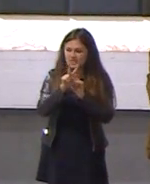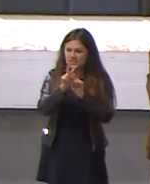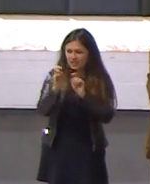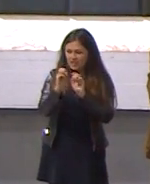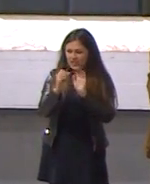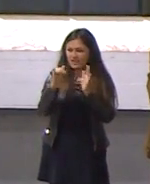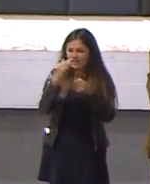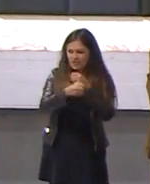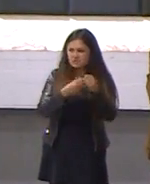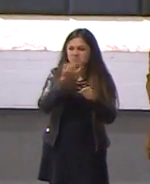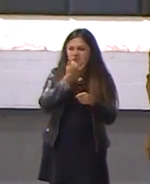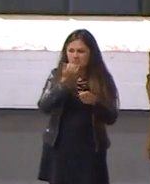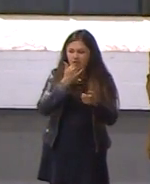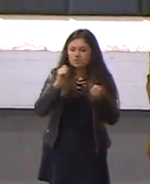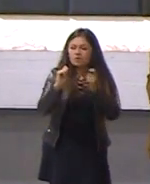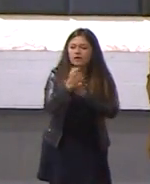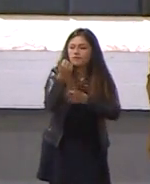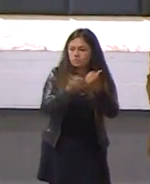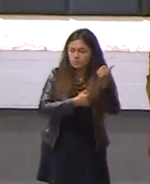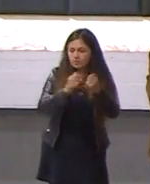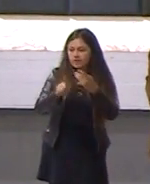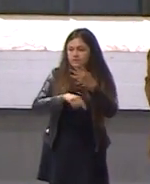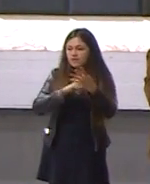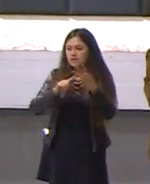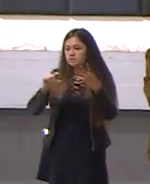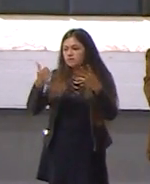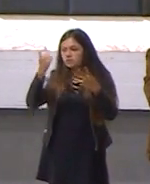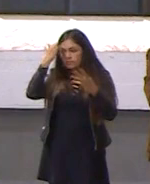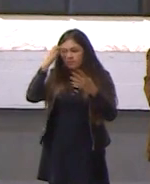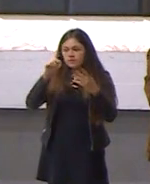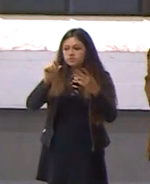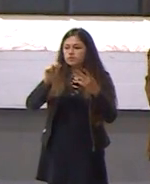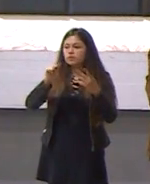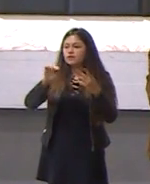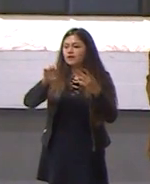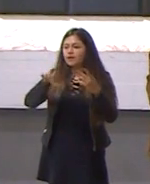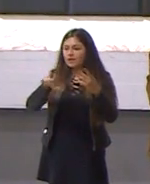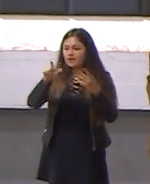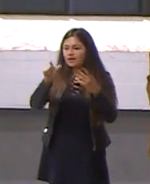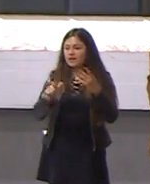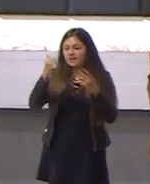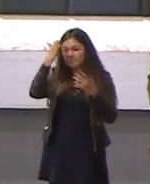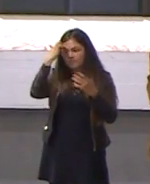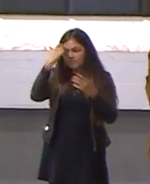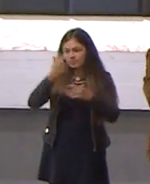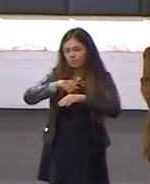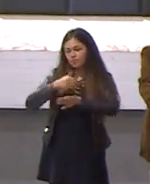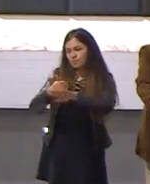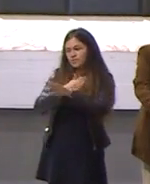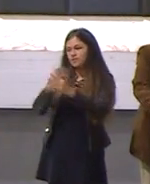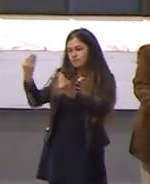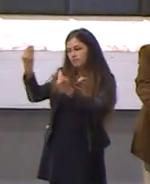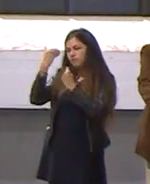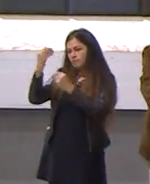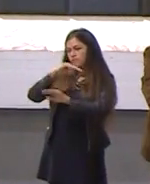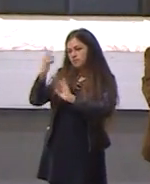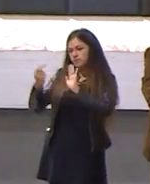posteriormente pues el profesor daniel oliveros quien ha sido el maestro de todos nosotros